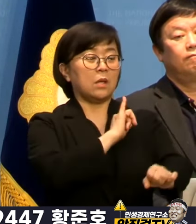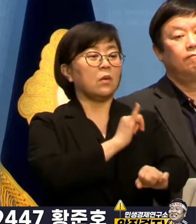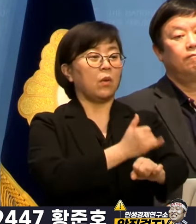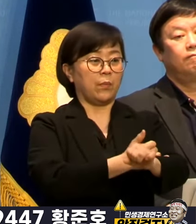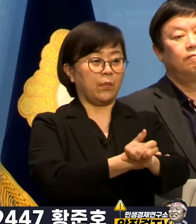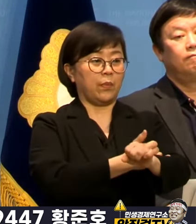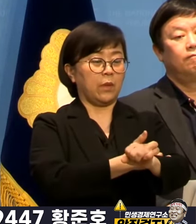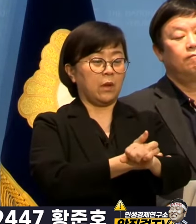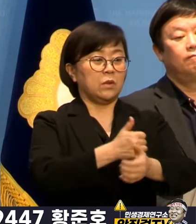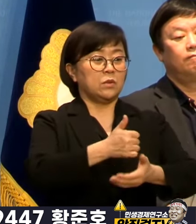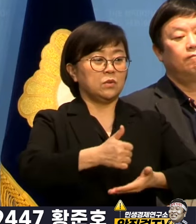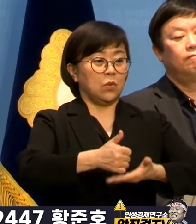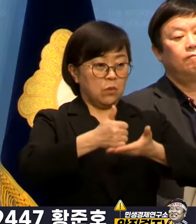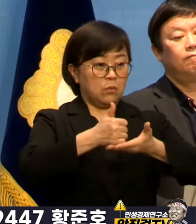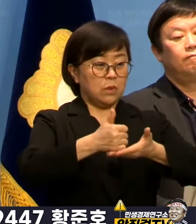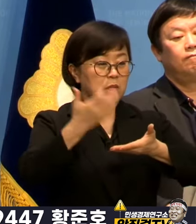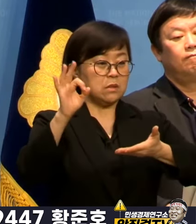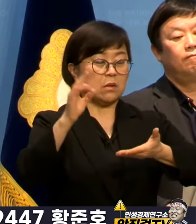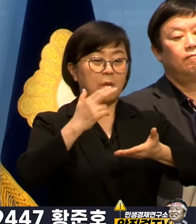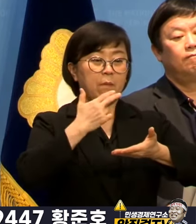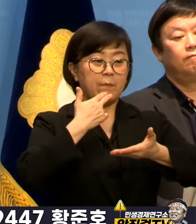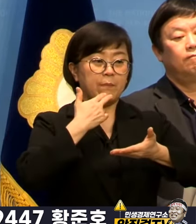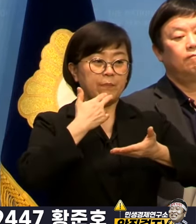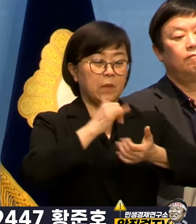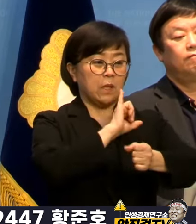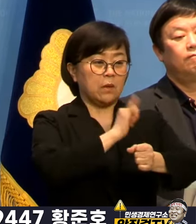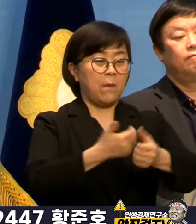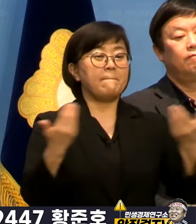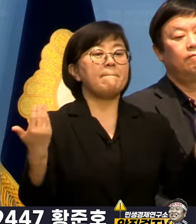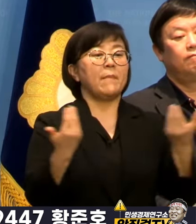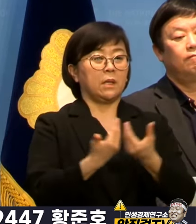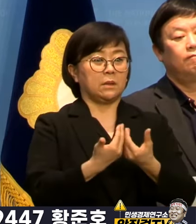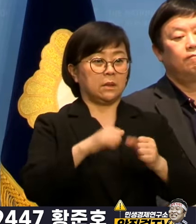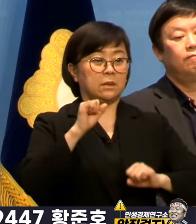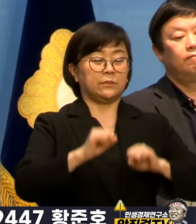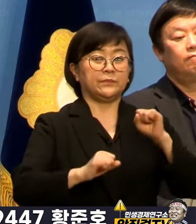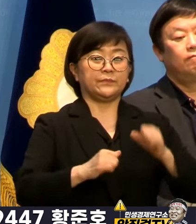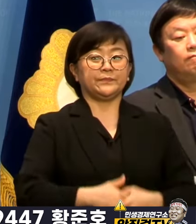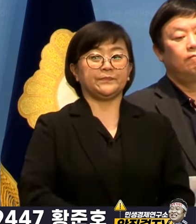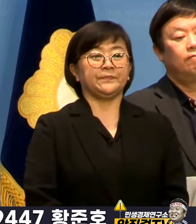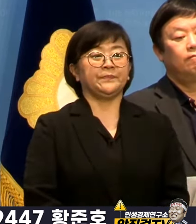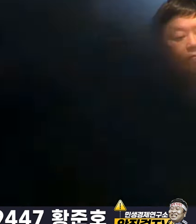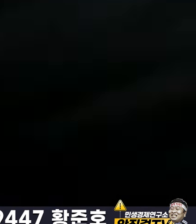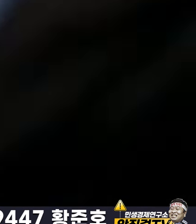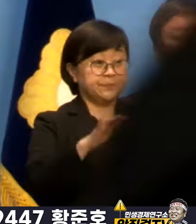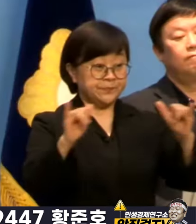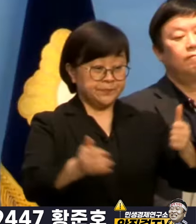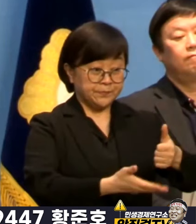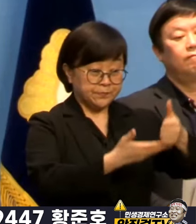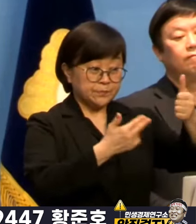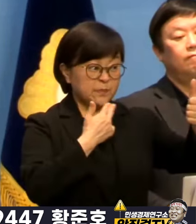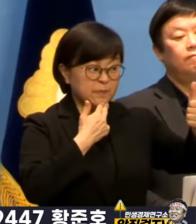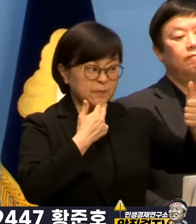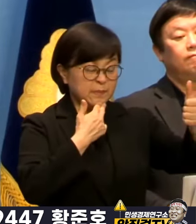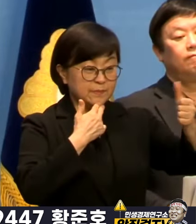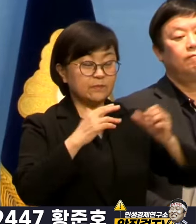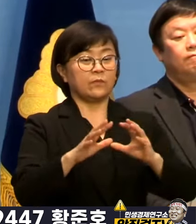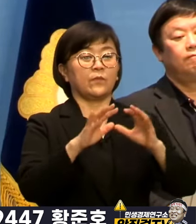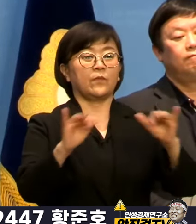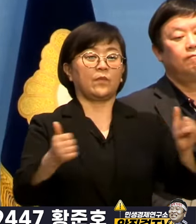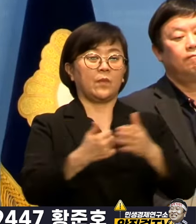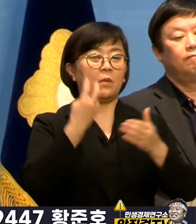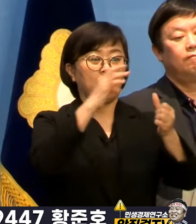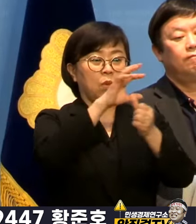인권과 존엄을 부정하는 반인권적 행위입니다. 국민을 존중하지 않고